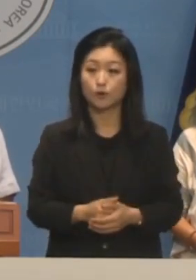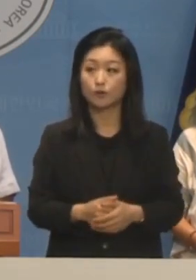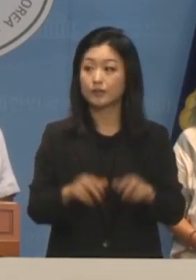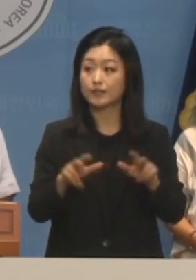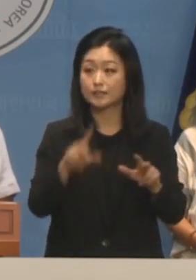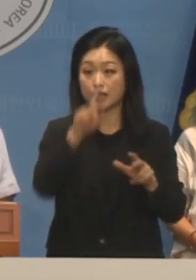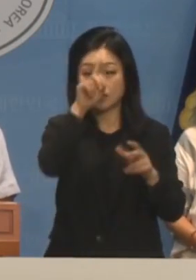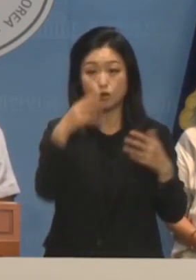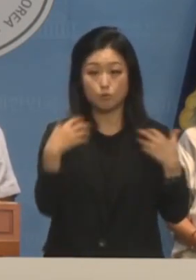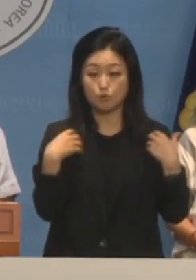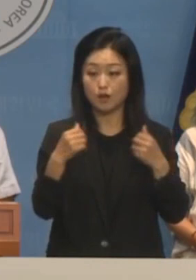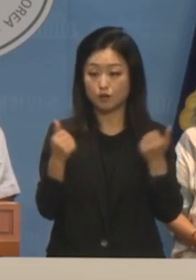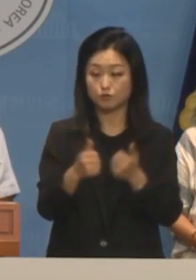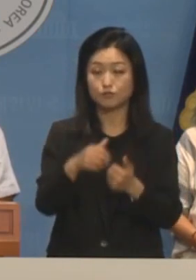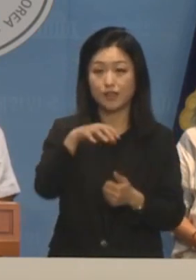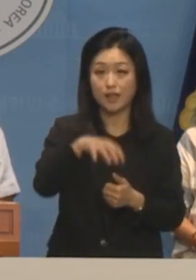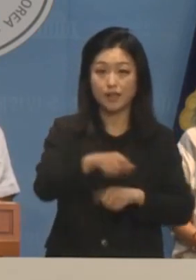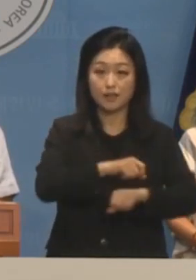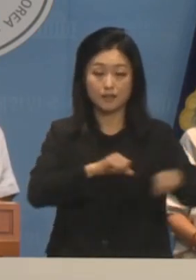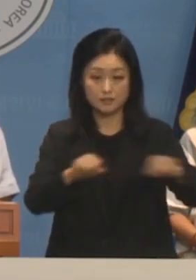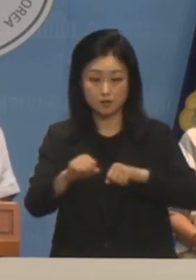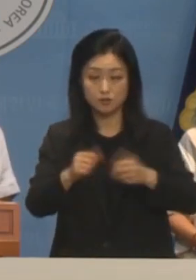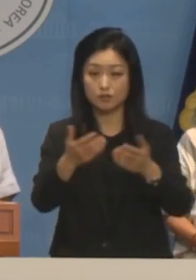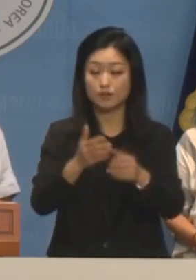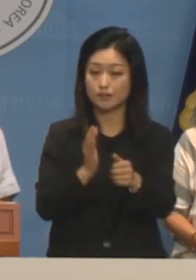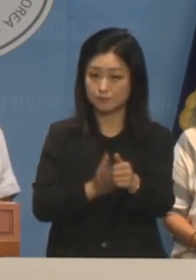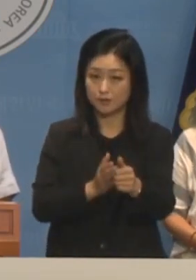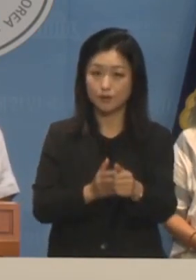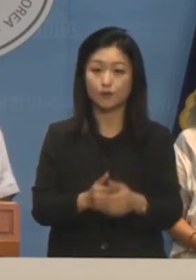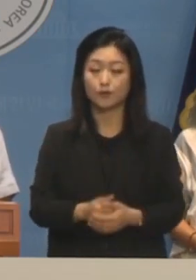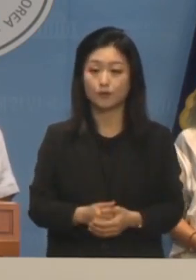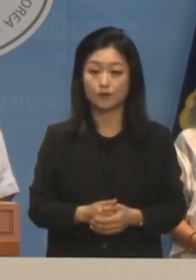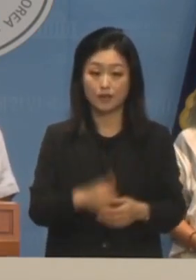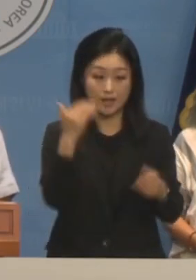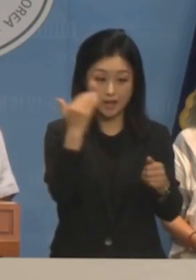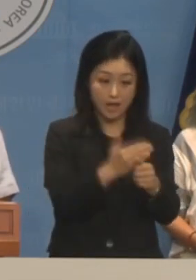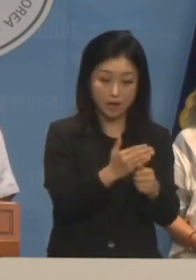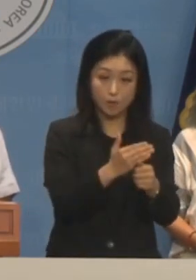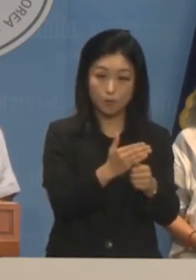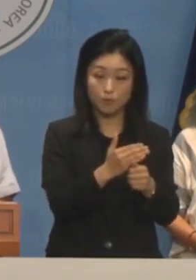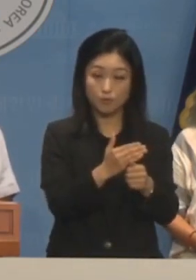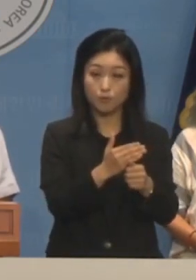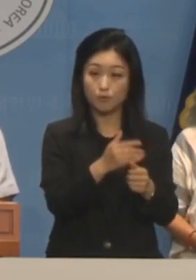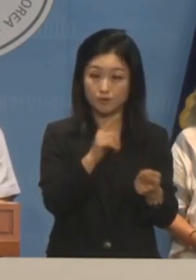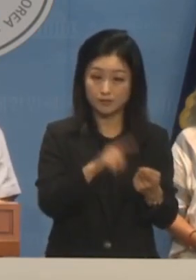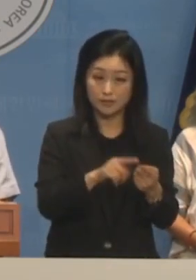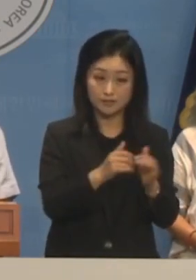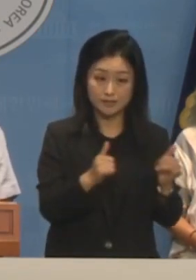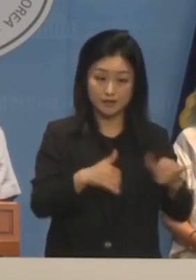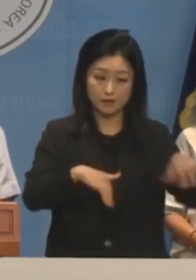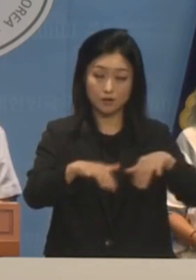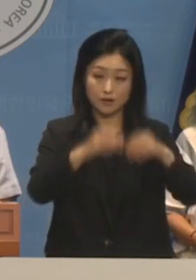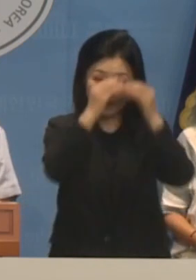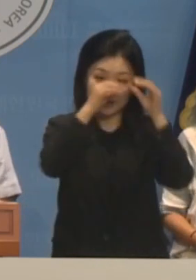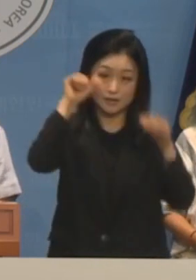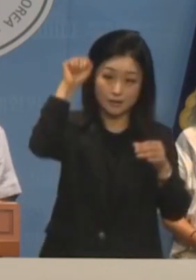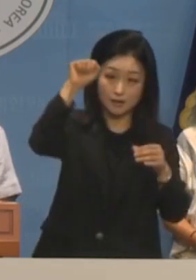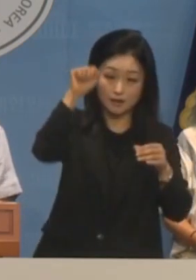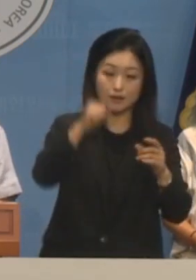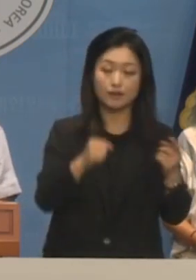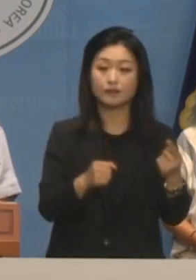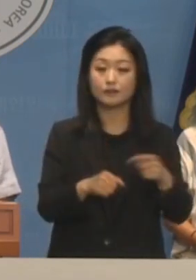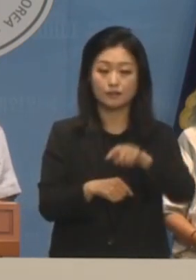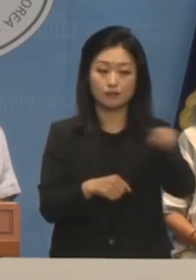이제 정부와 국회가 적극적으로 나서야 합니다. 부당한 해고에 맞서 천일을 거리에서 싸우고 있는